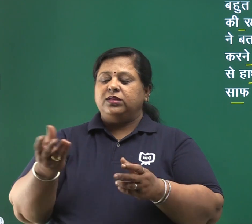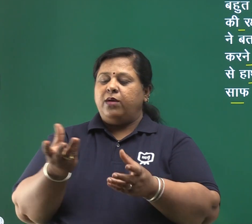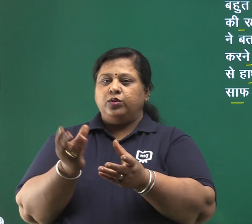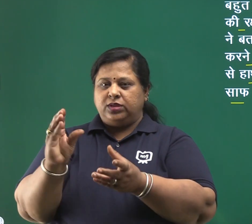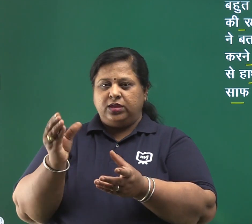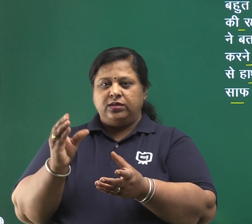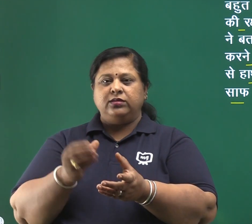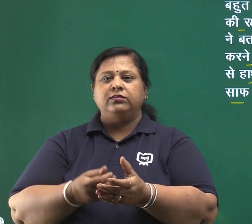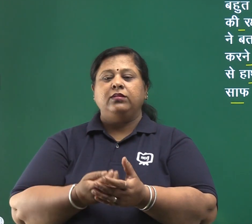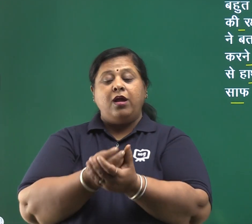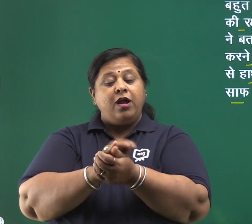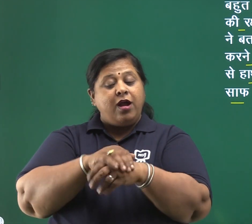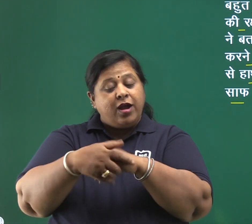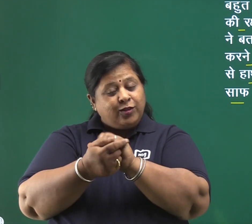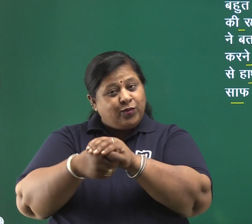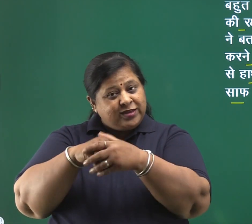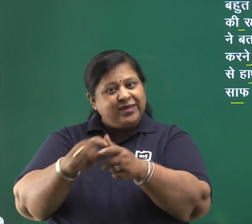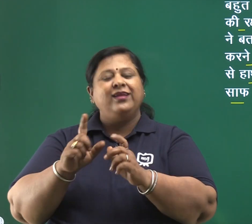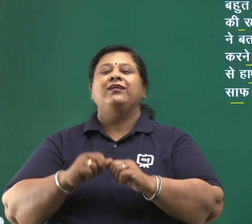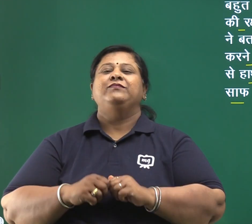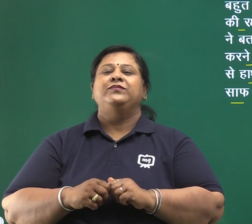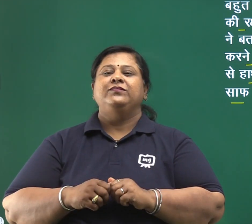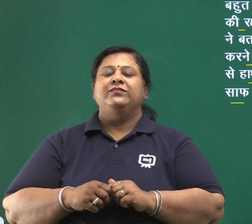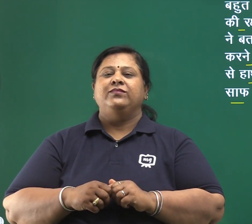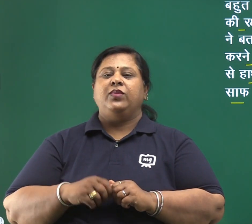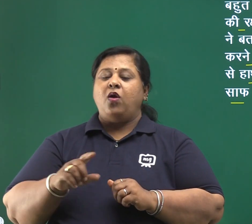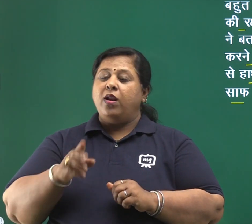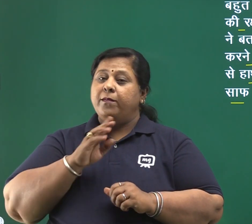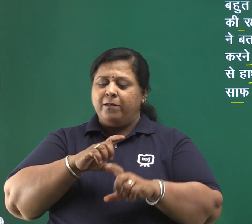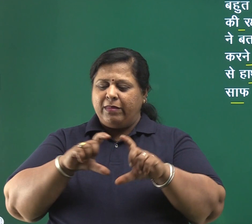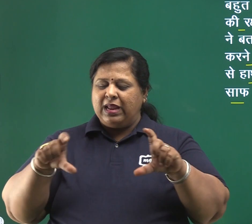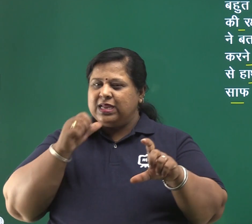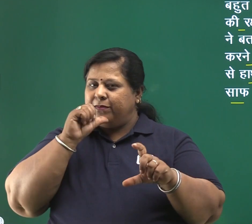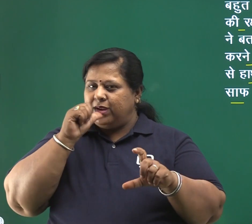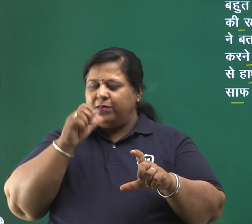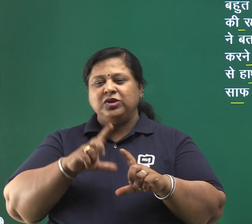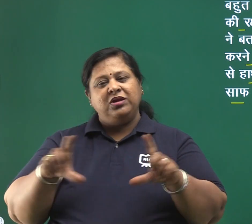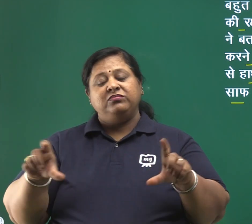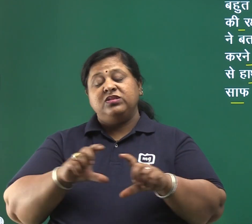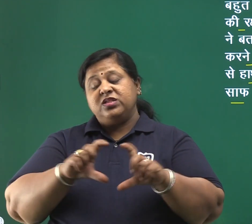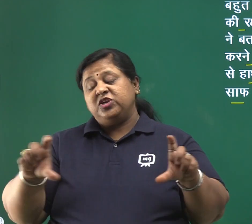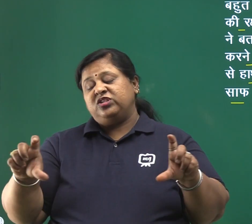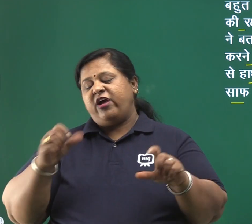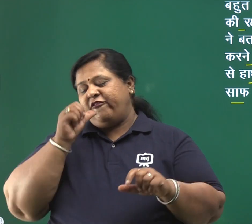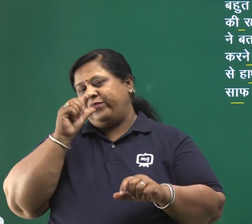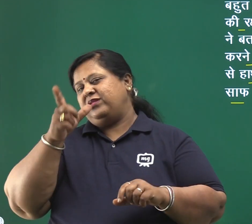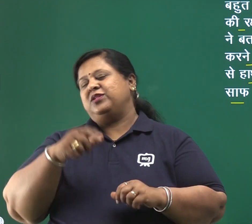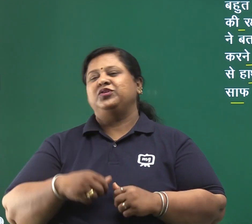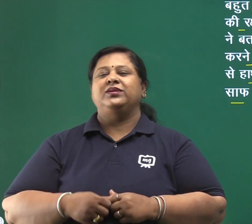से हाथ धोना चाहिए और पानी हमेशा साफ पीना